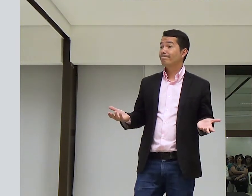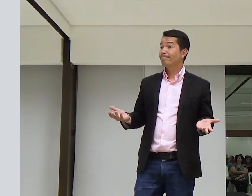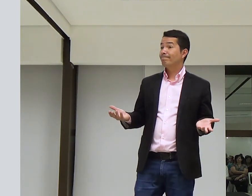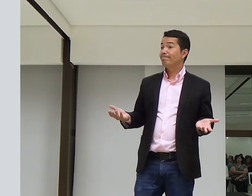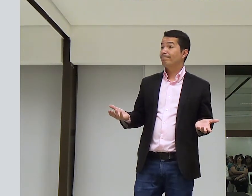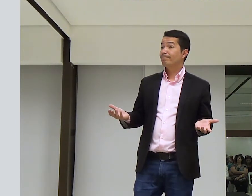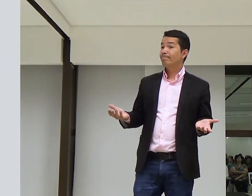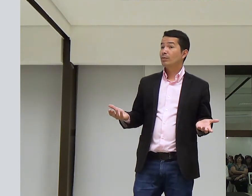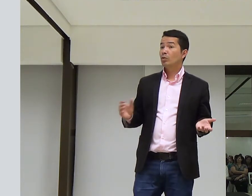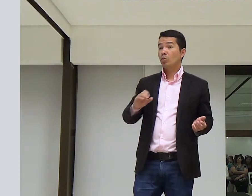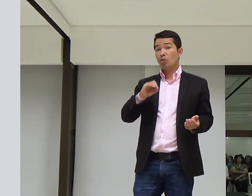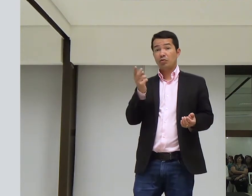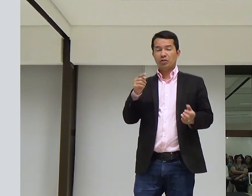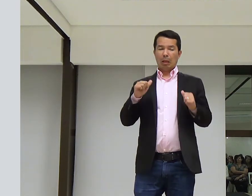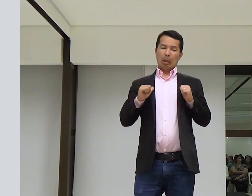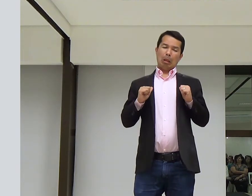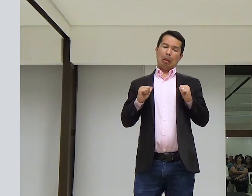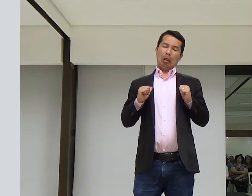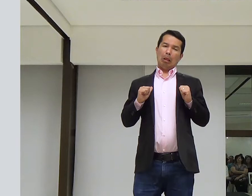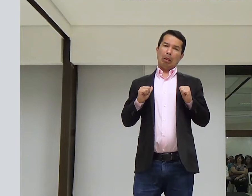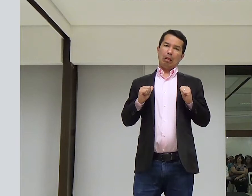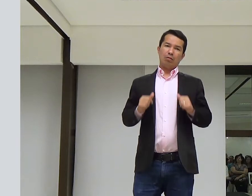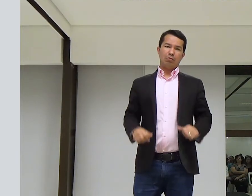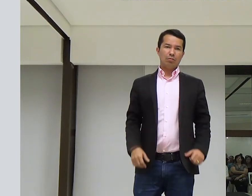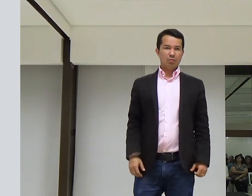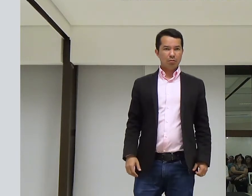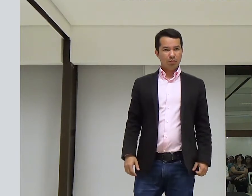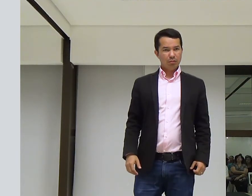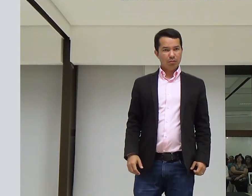serve? Ou você está acomodado?